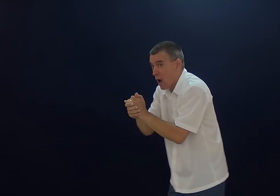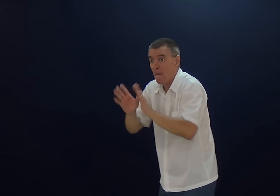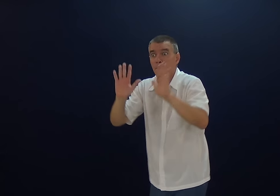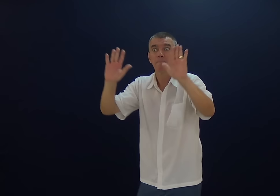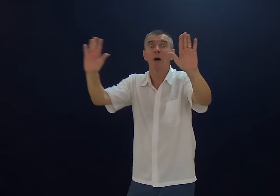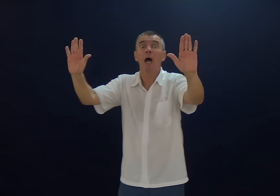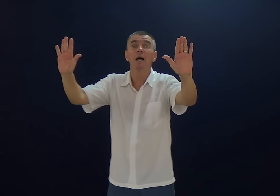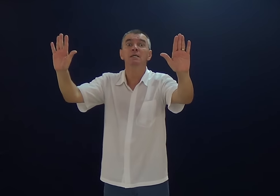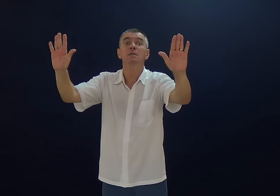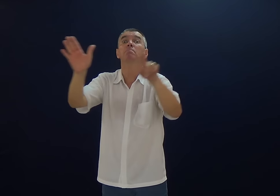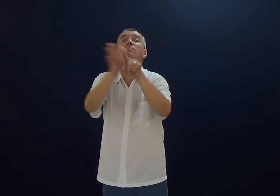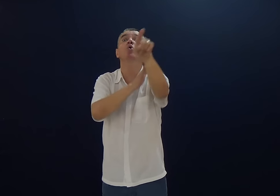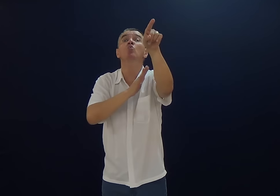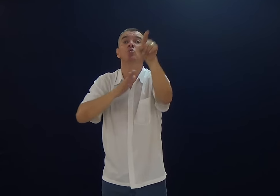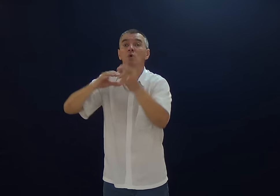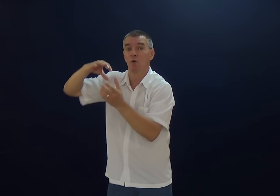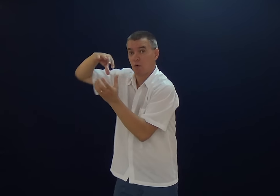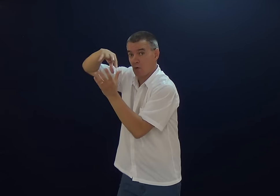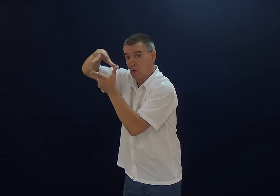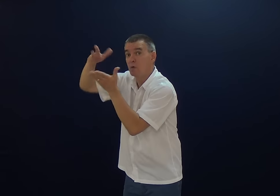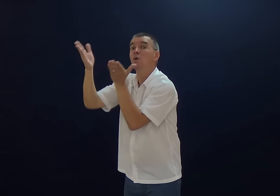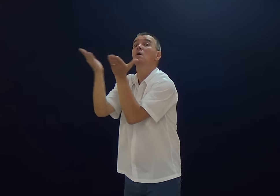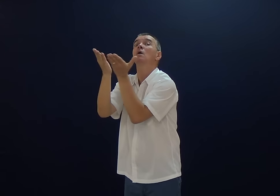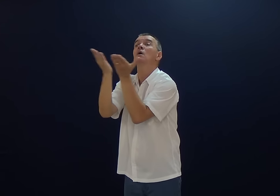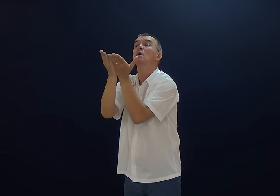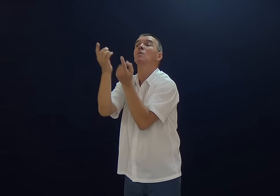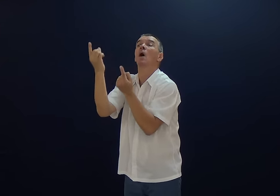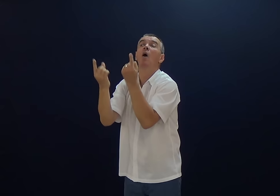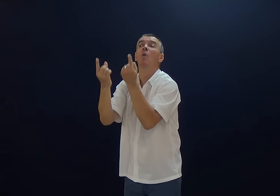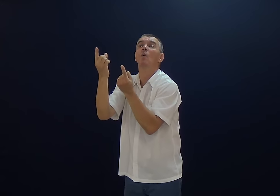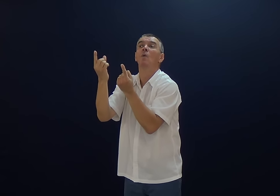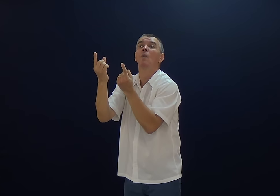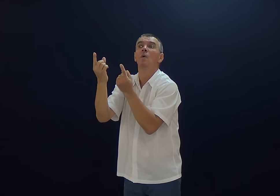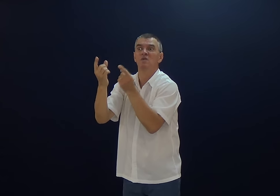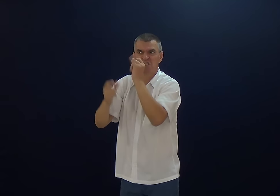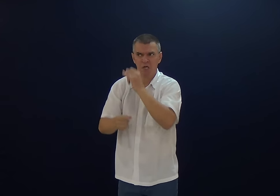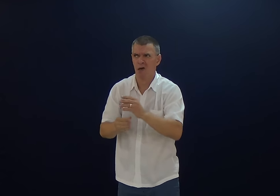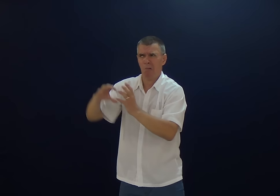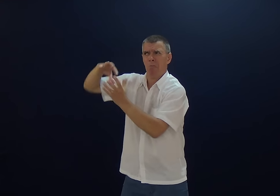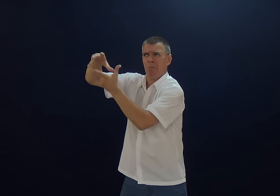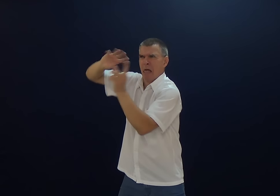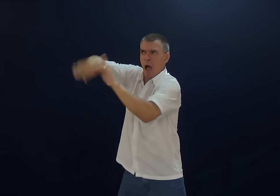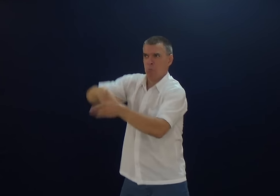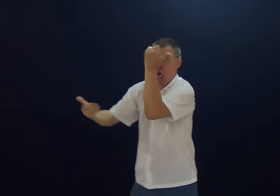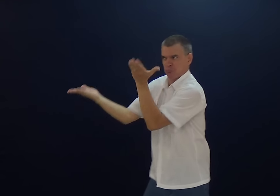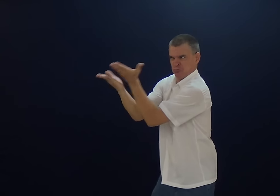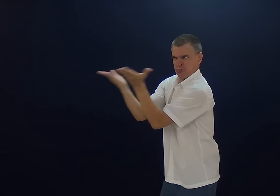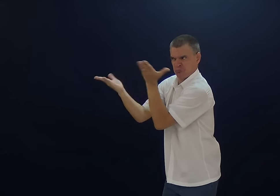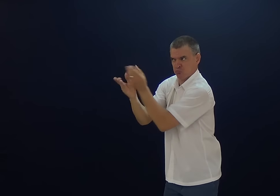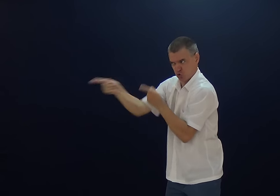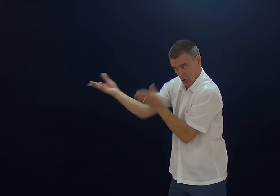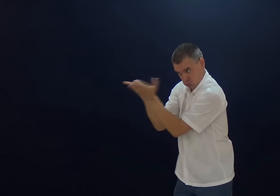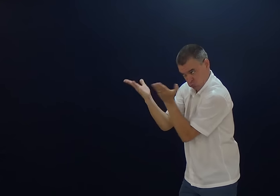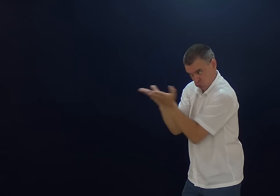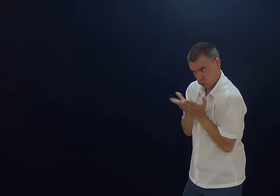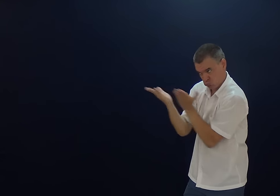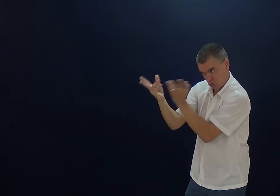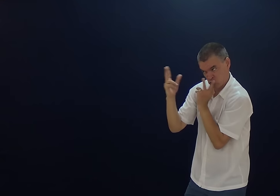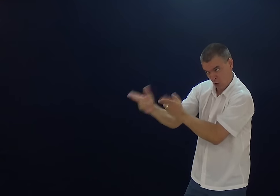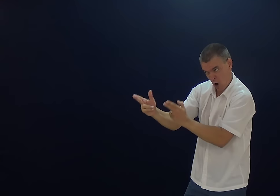fofoca mas presta bem atenção esse surdo que acredita que ouve essa